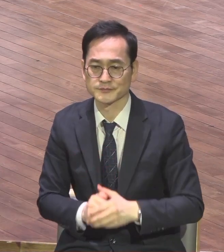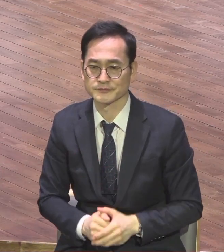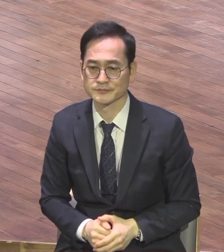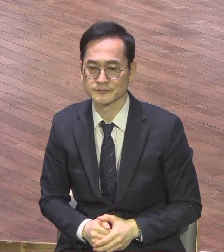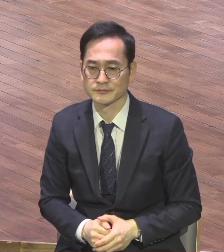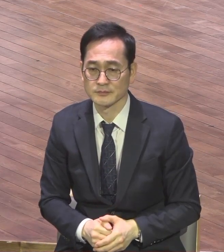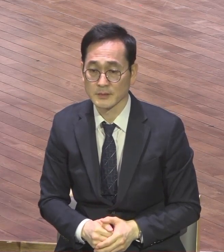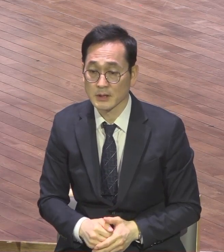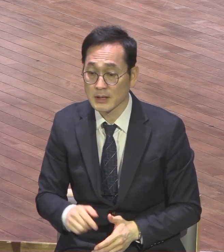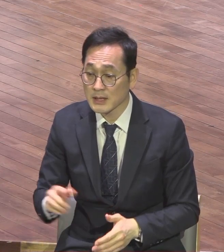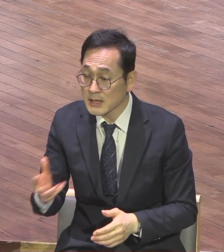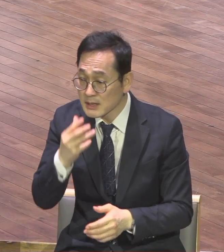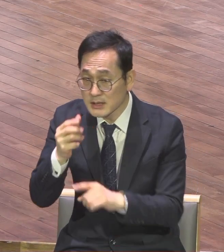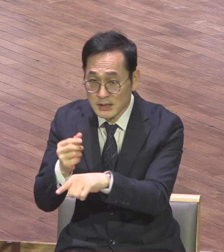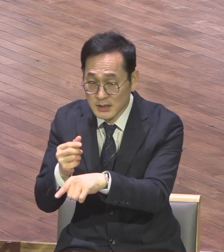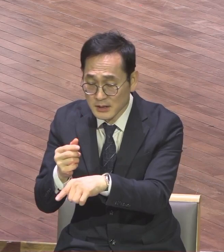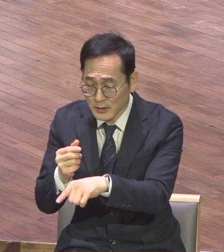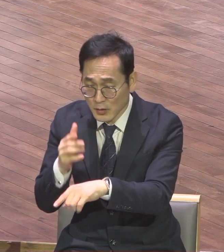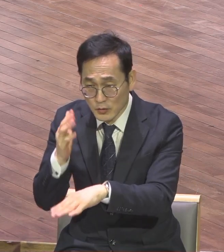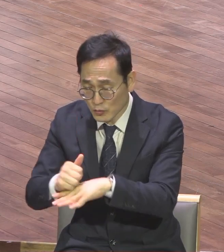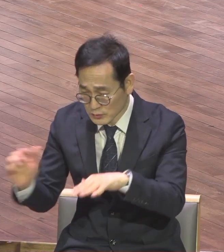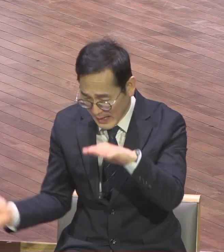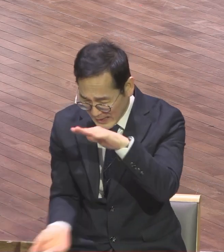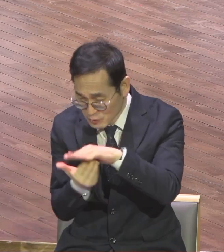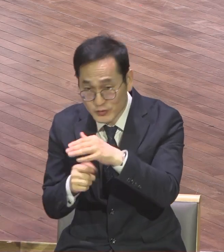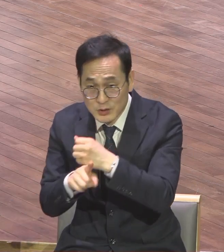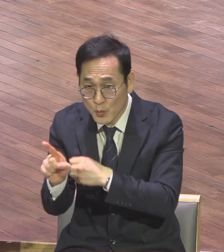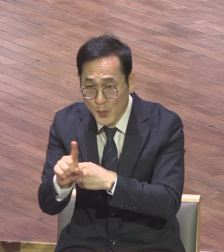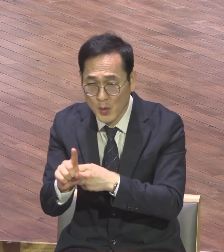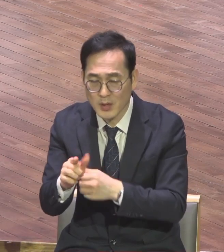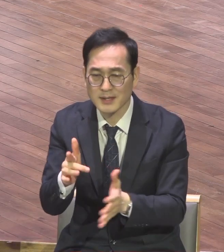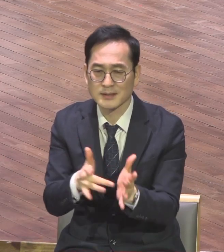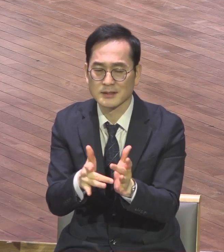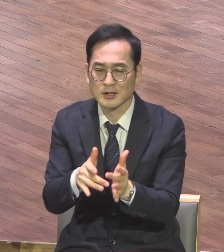구원을 주기 위한 여정이었음을 지금 강조하고 있는 겁니다.